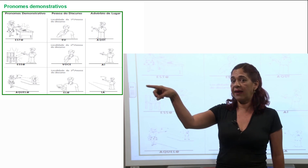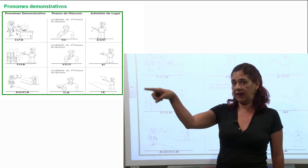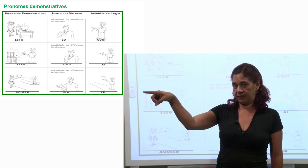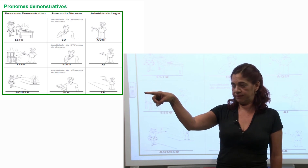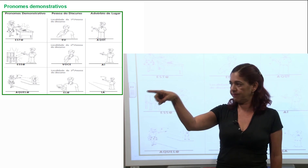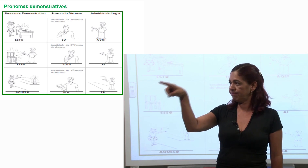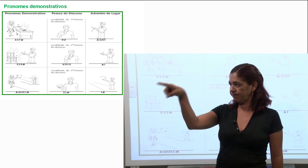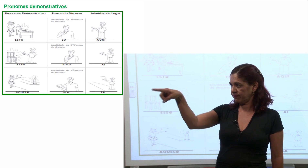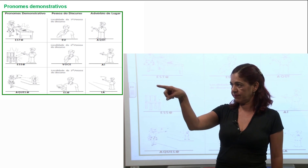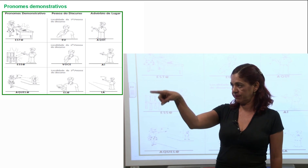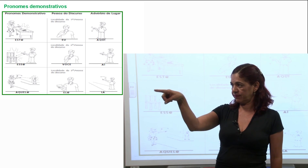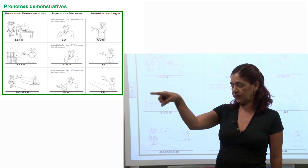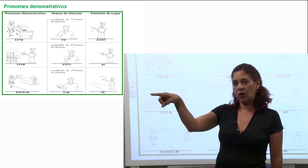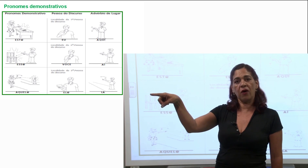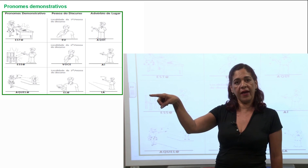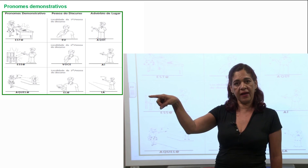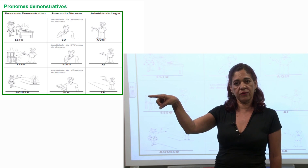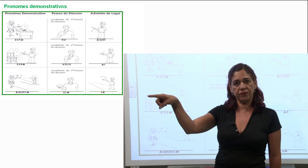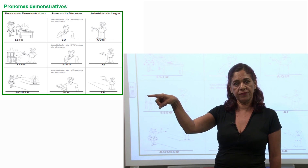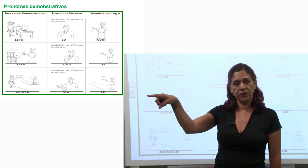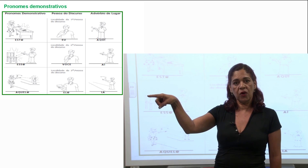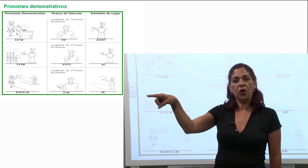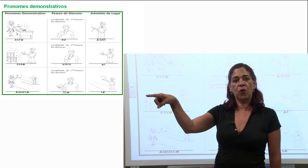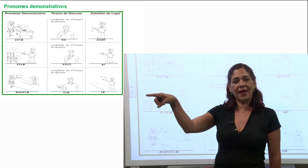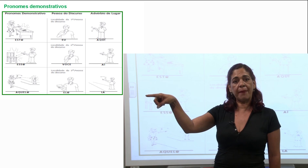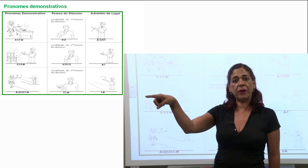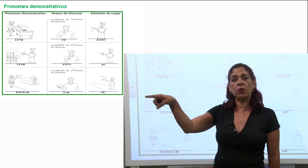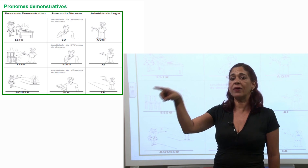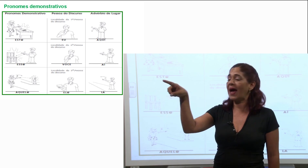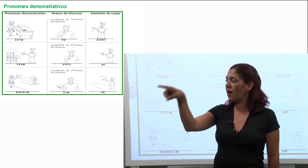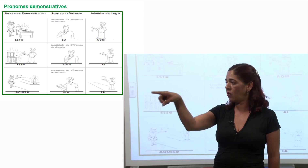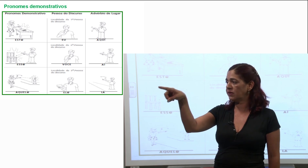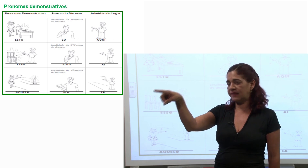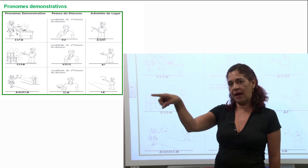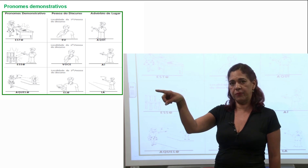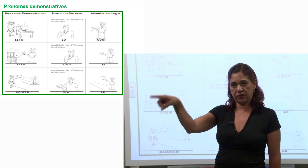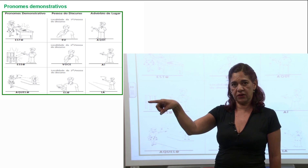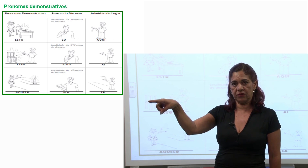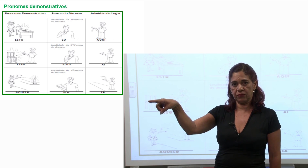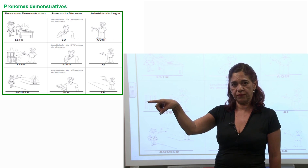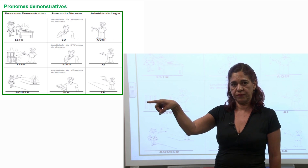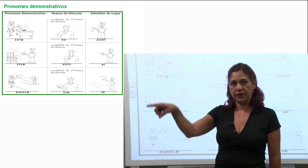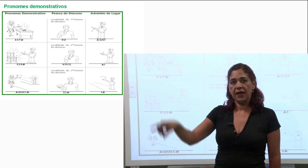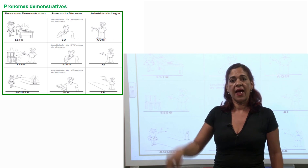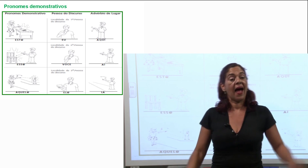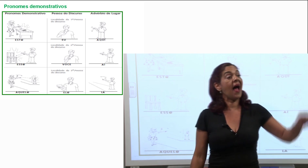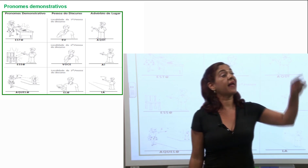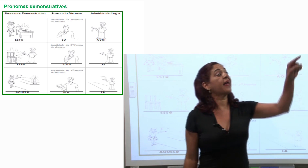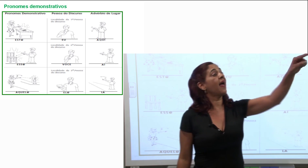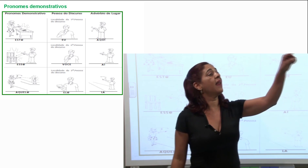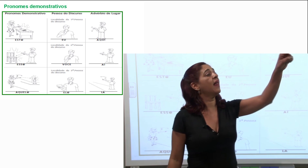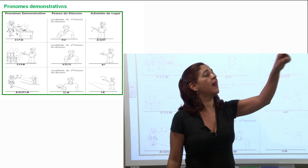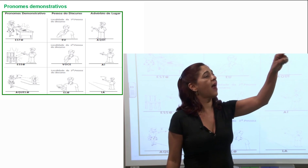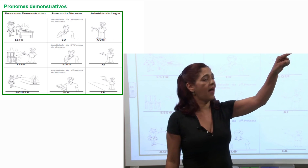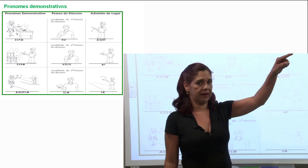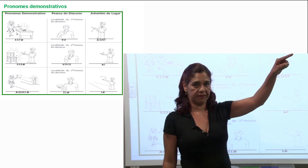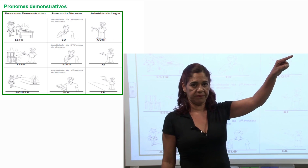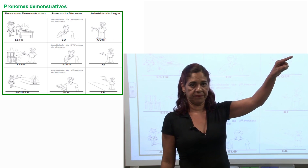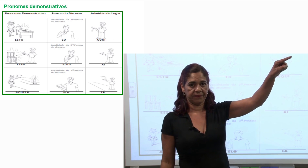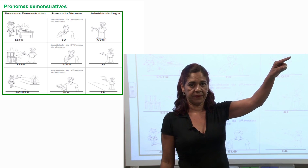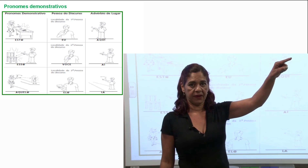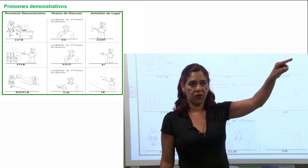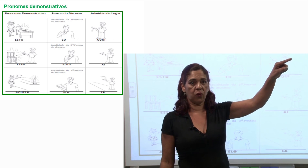Essa aí, correto? Olhar para o lugar onde está apontando. Aquela